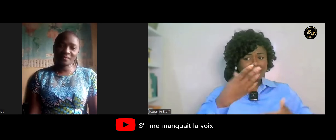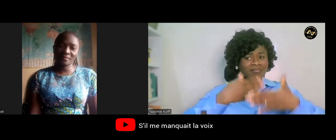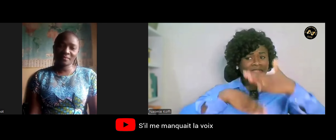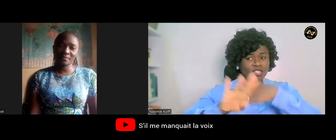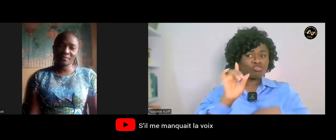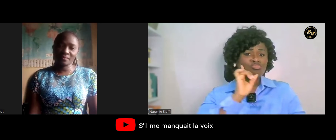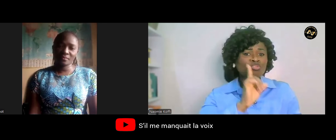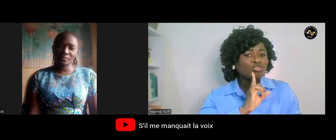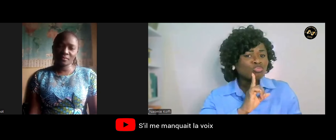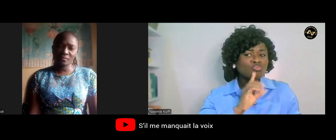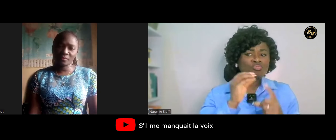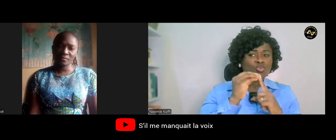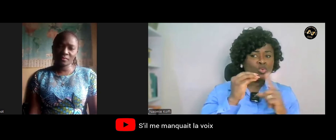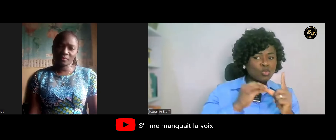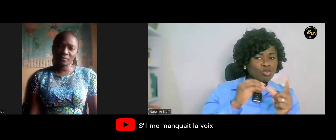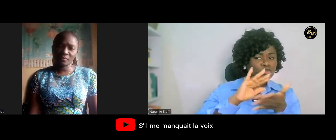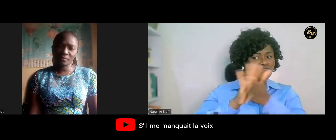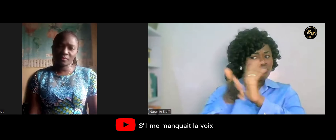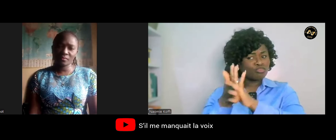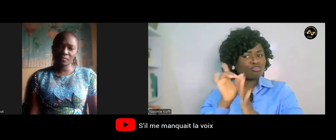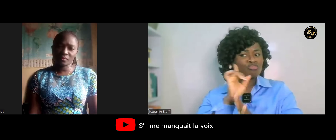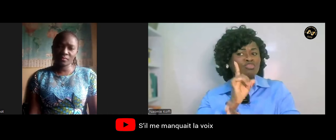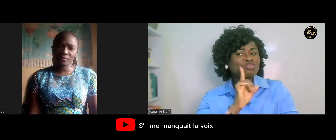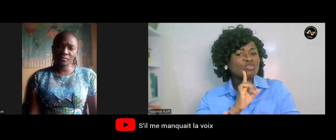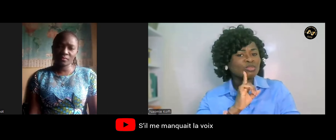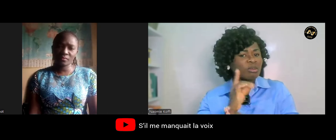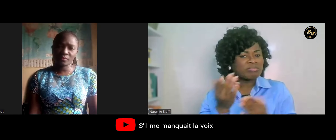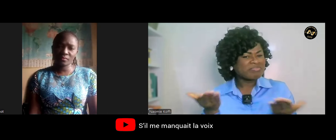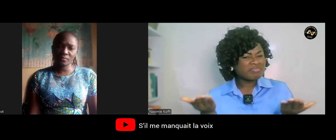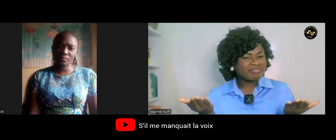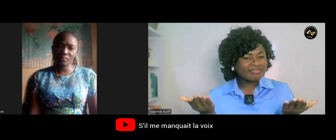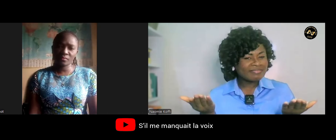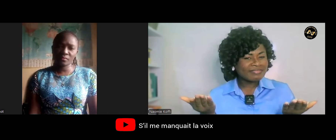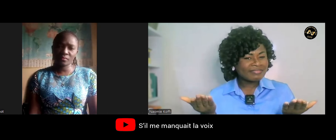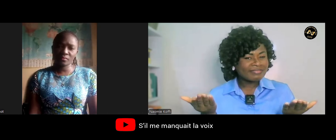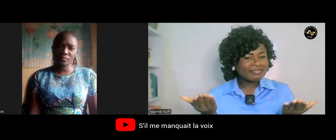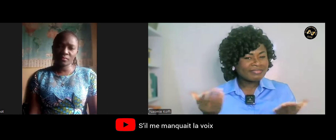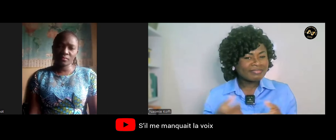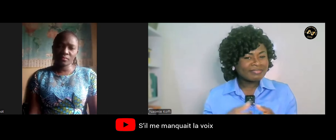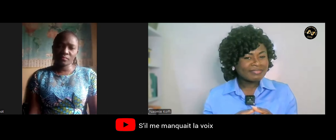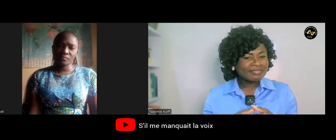vous êtes née sourde ou devenue sourde?